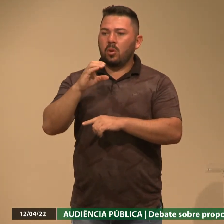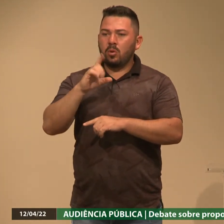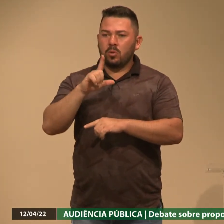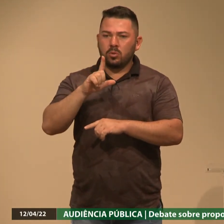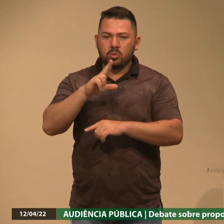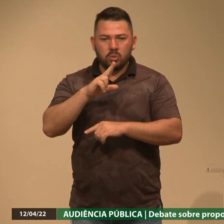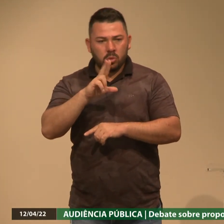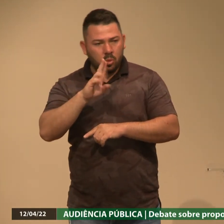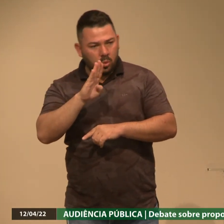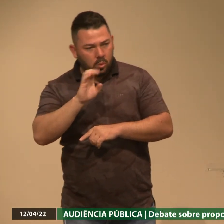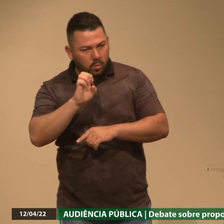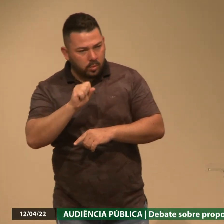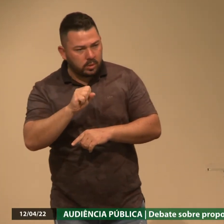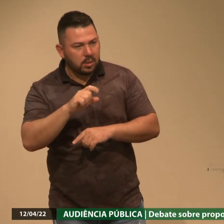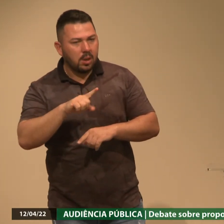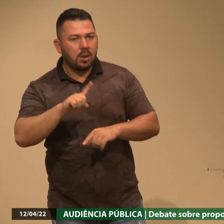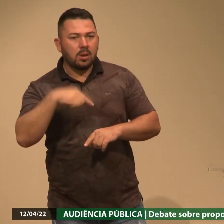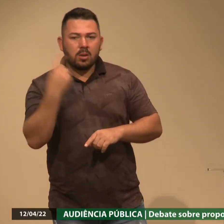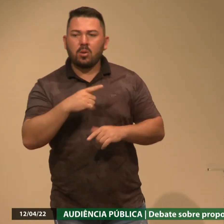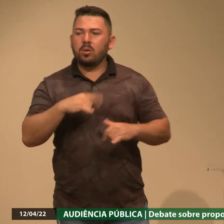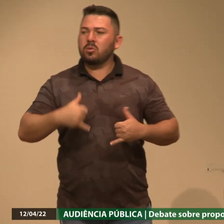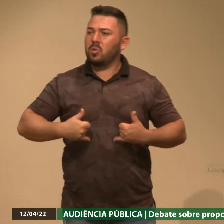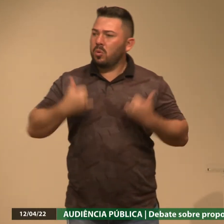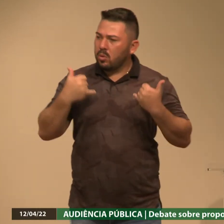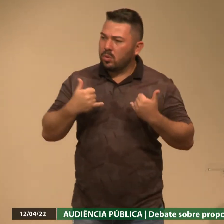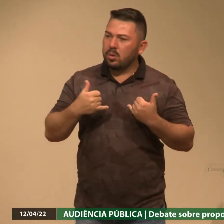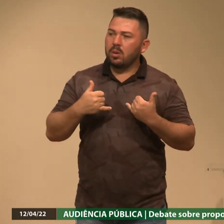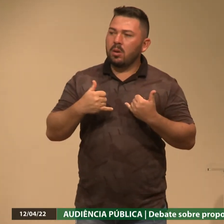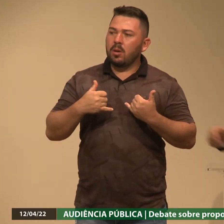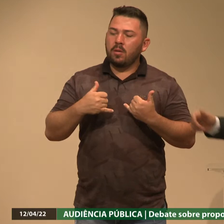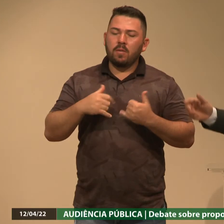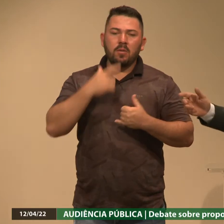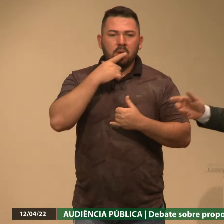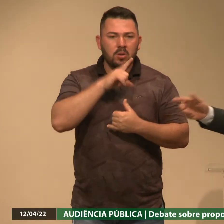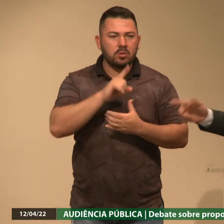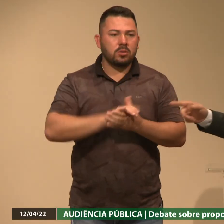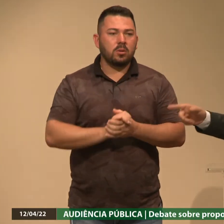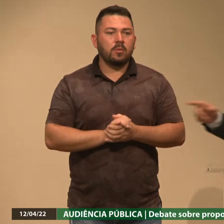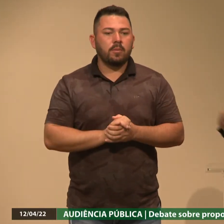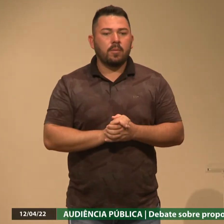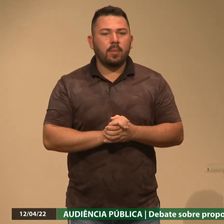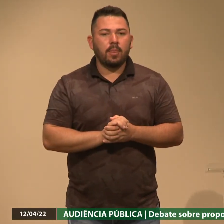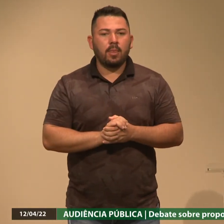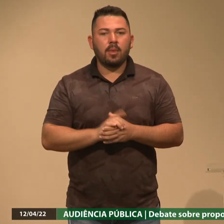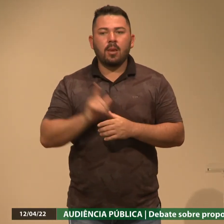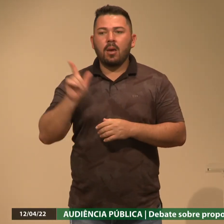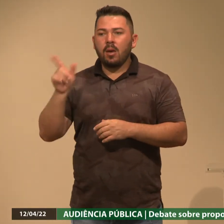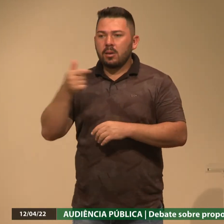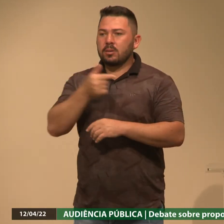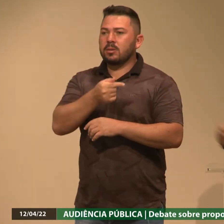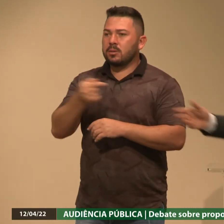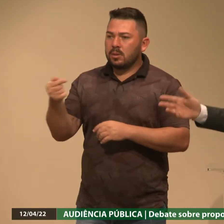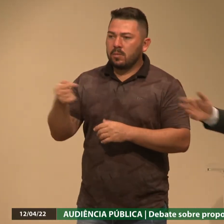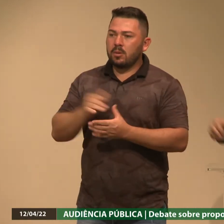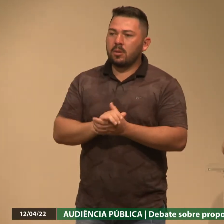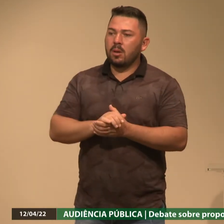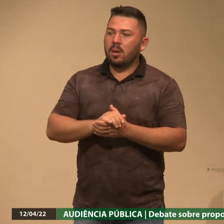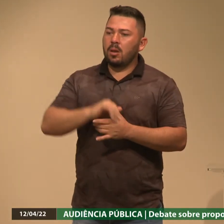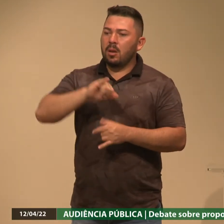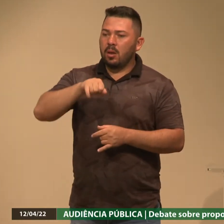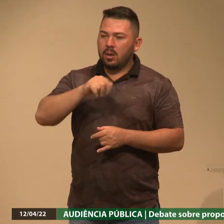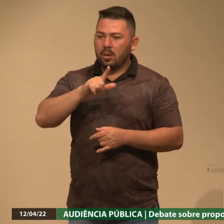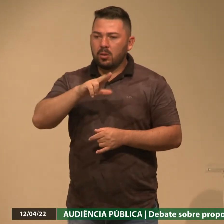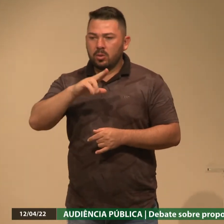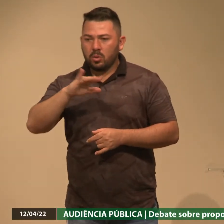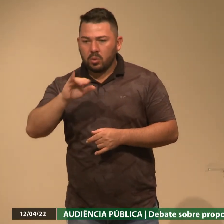nós temos tanto orgulho Mas nós vamos fortalecer Santa Catarina essa semana a Júlia